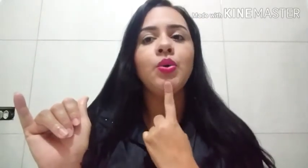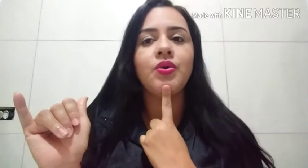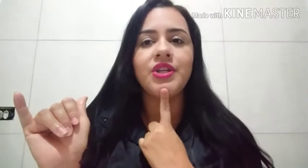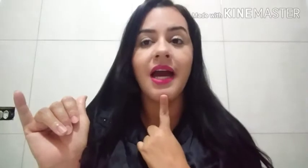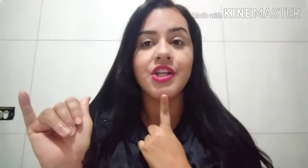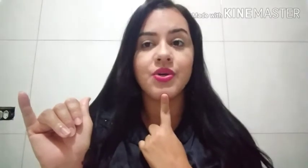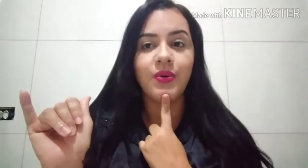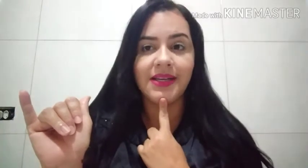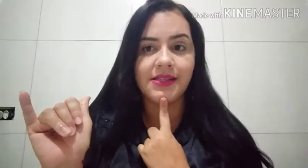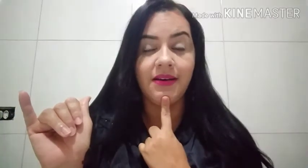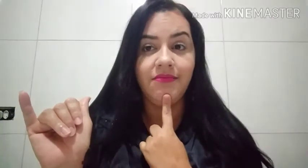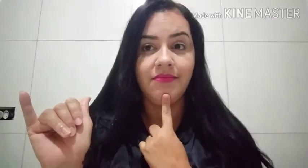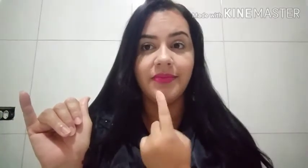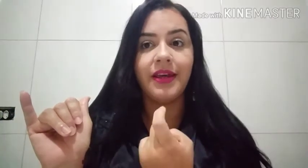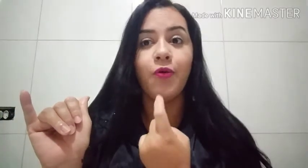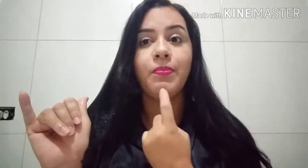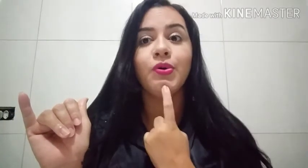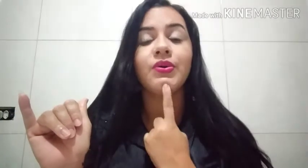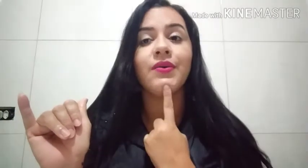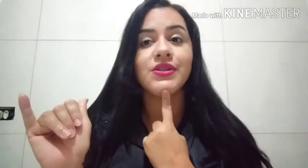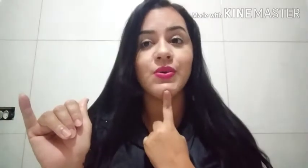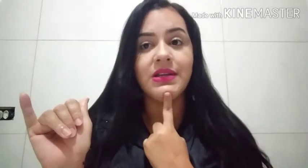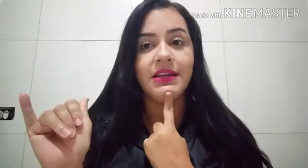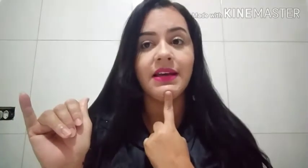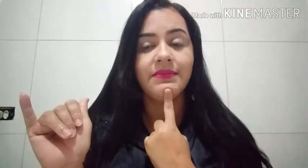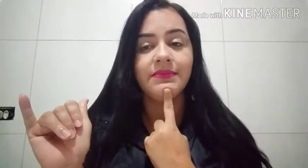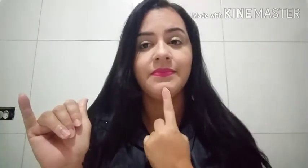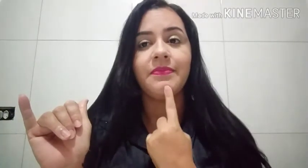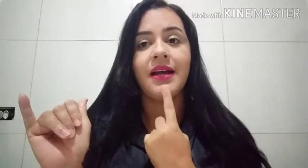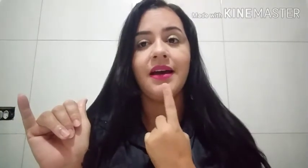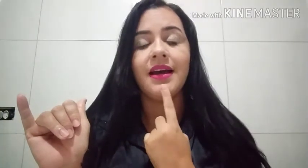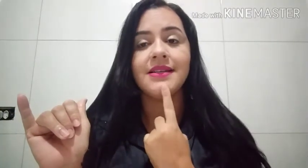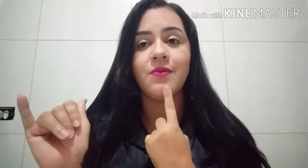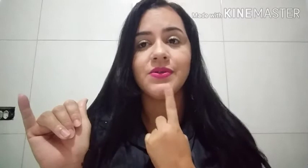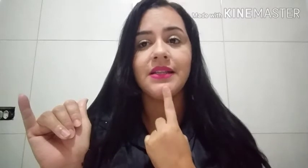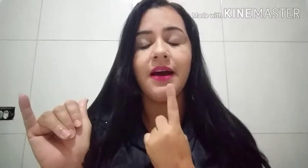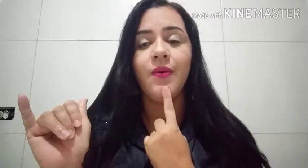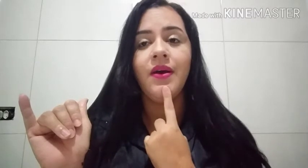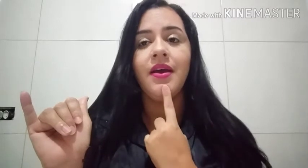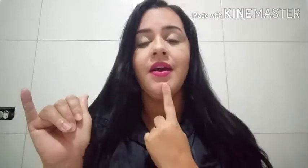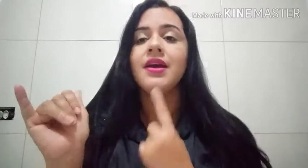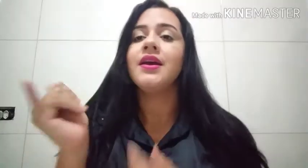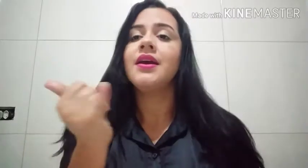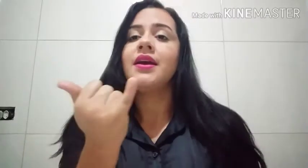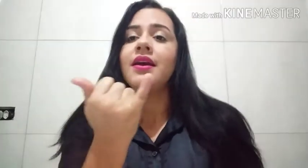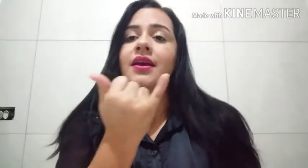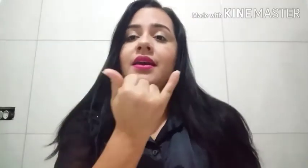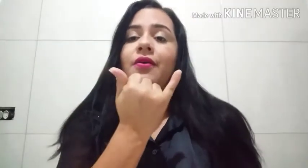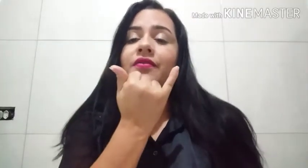de articulação, que é o ponto que eu escolhi, né, para realizar o meu sinal, e eu trago